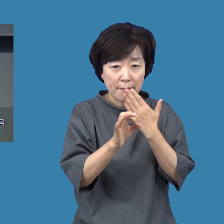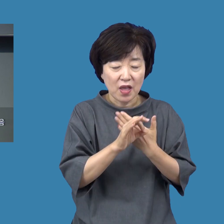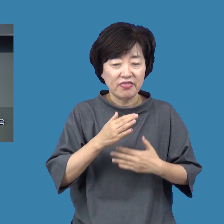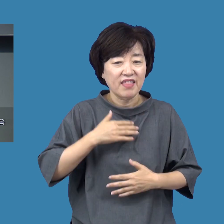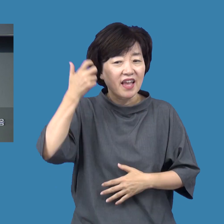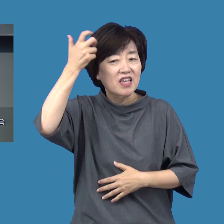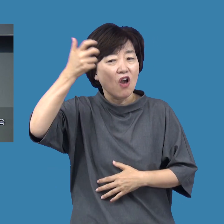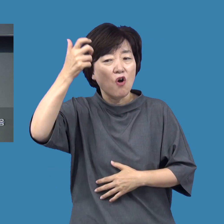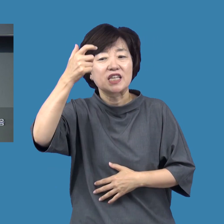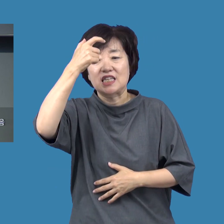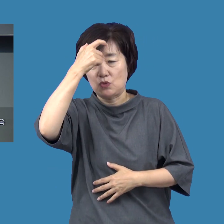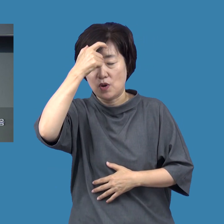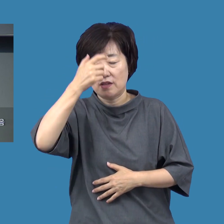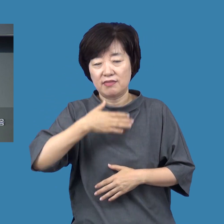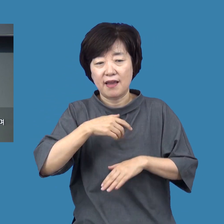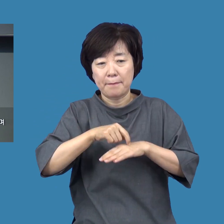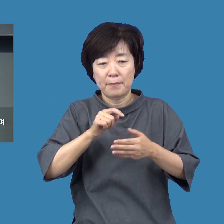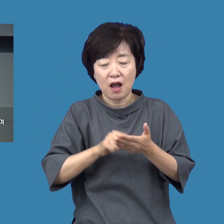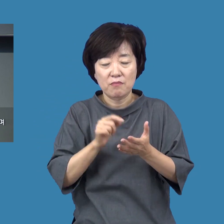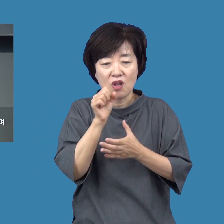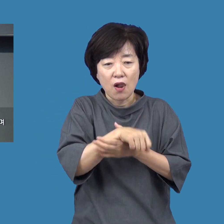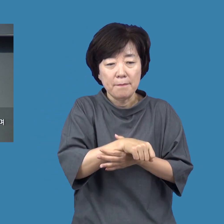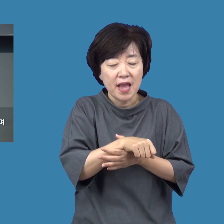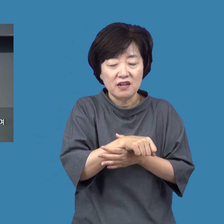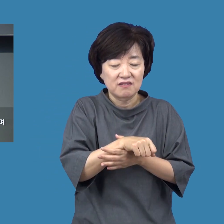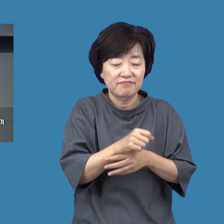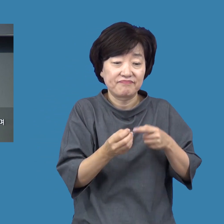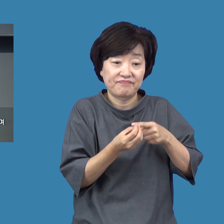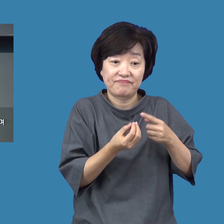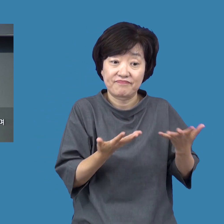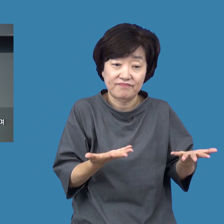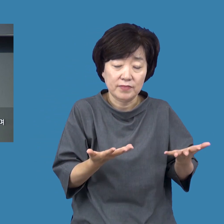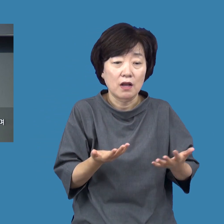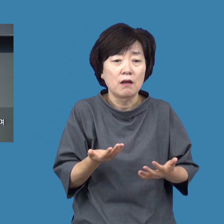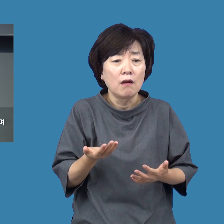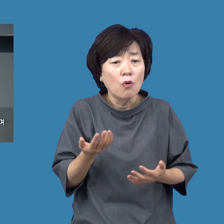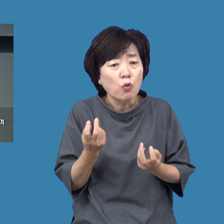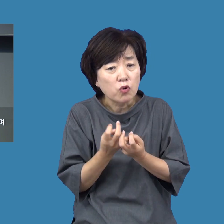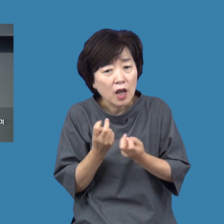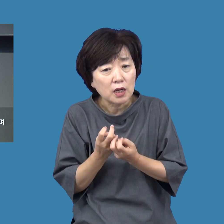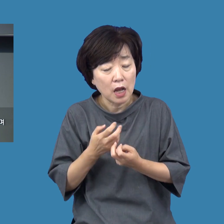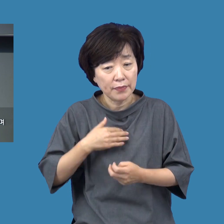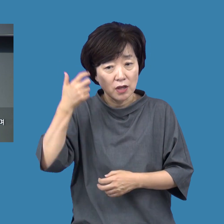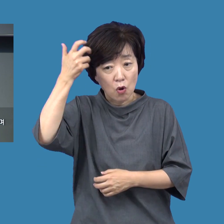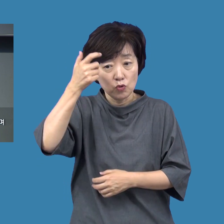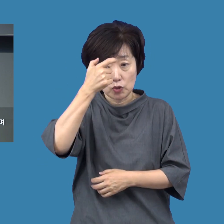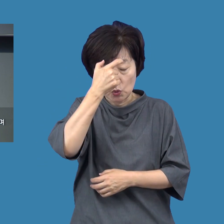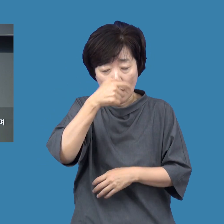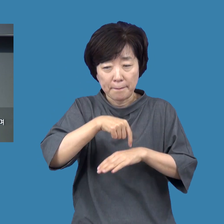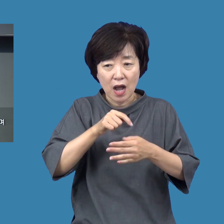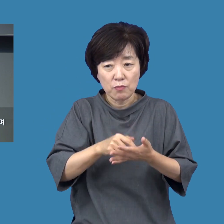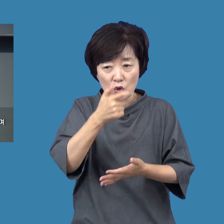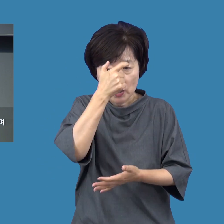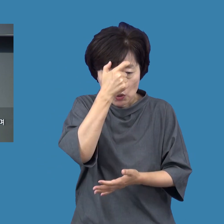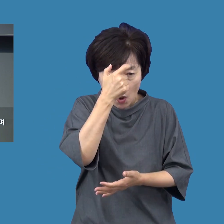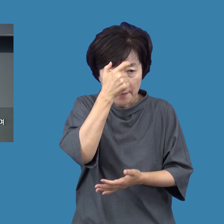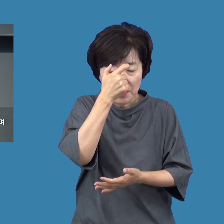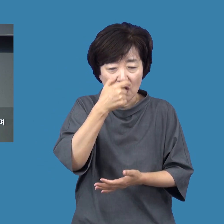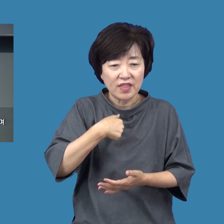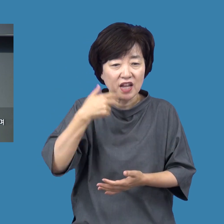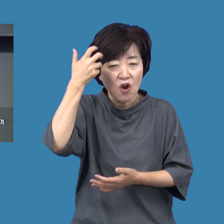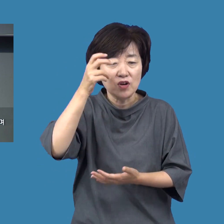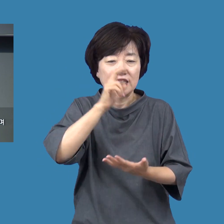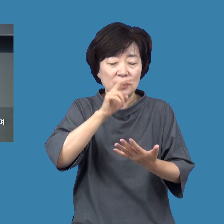기도하거니와 나의 마음은 열매를 맺지 못하리라. 그러면 어떻게 할까? 내가 영으로 기도하고 또 마음으로 기도하며 내가 영으로 찬송하고